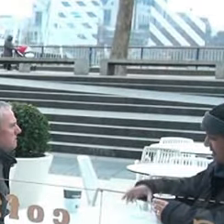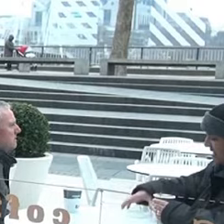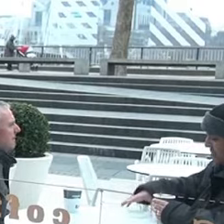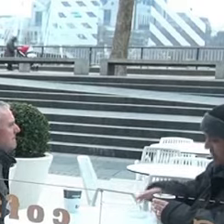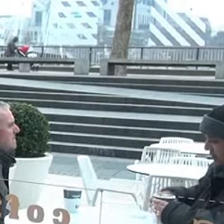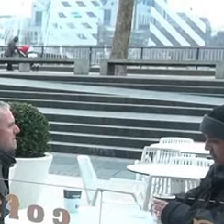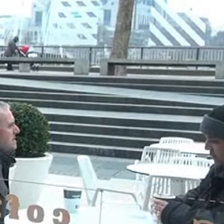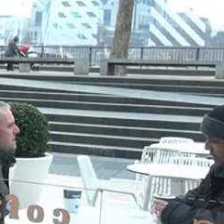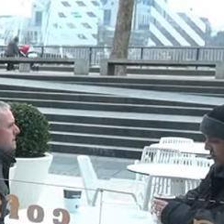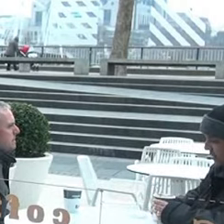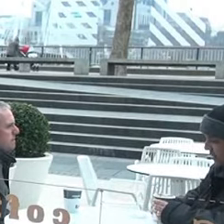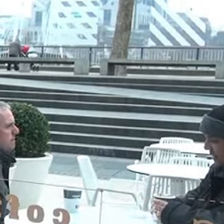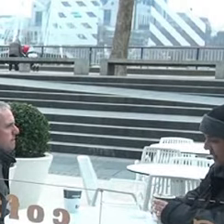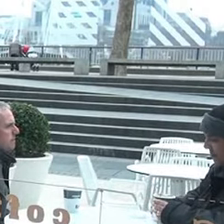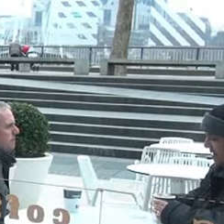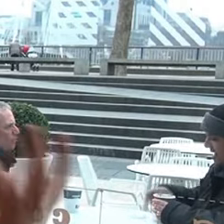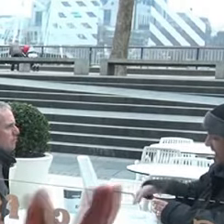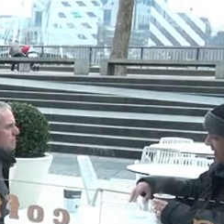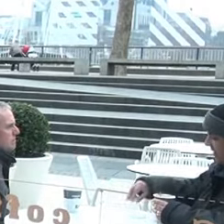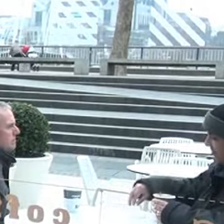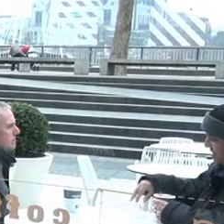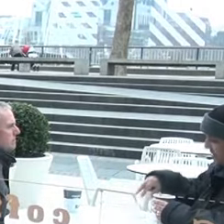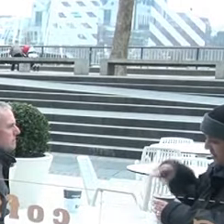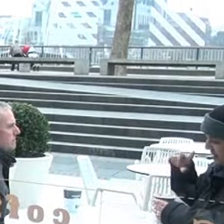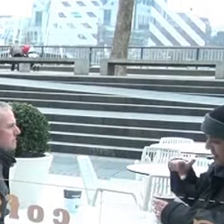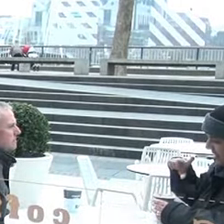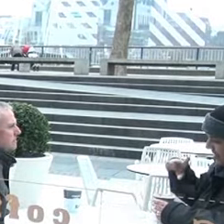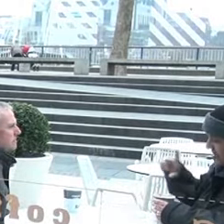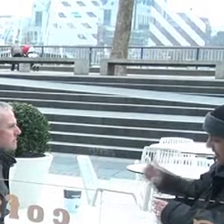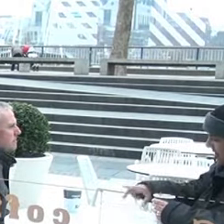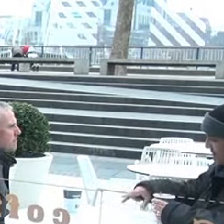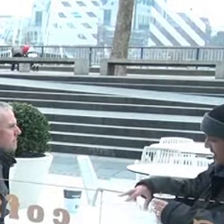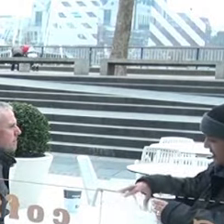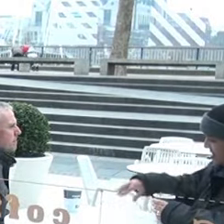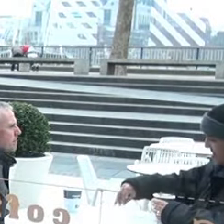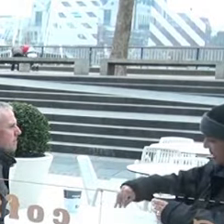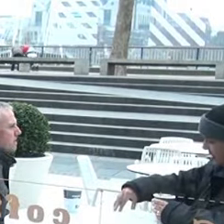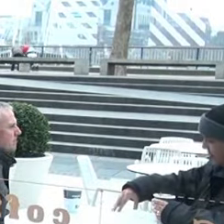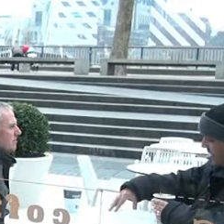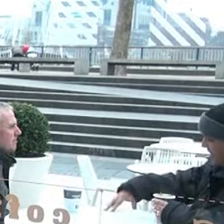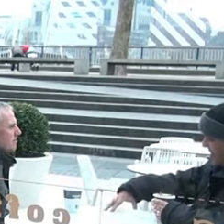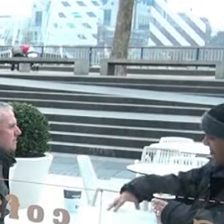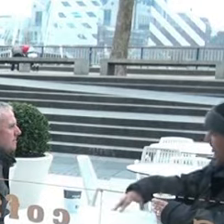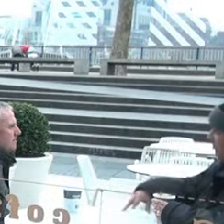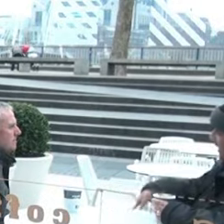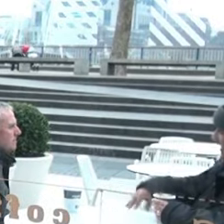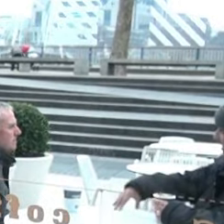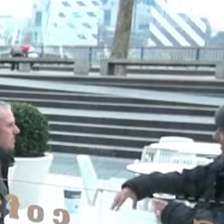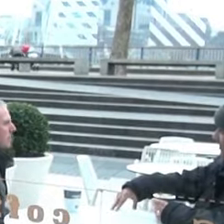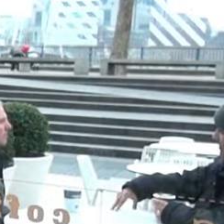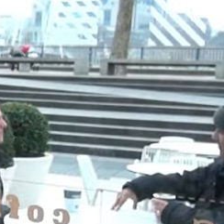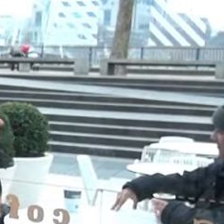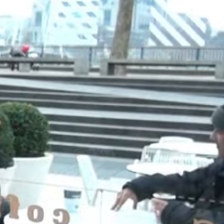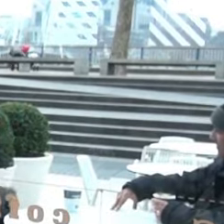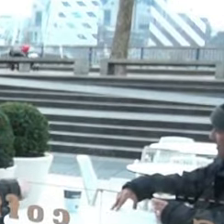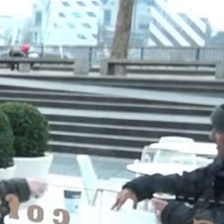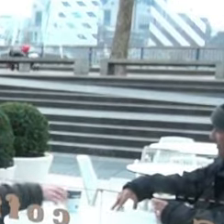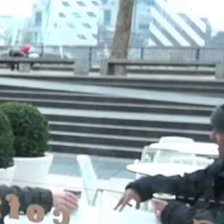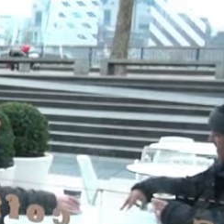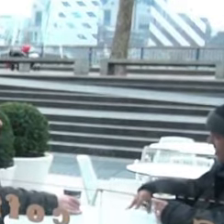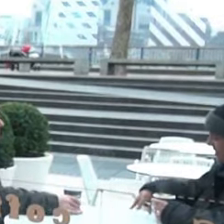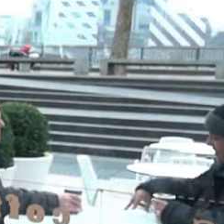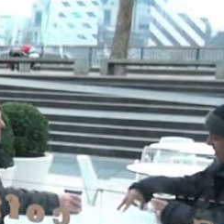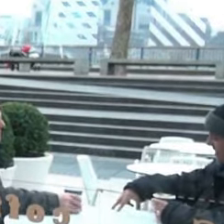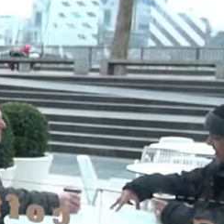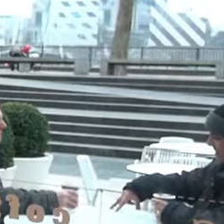confio na sorte. Eu confio sim nas bênçãos de Deus e confio sim muito no meu trabalho e nas pessoas que me cercam. Então nós precisamos, para